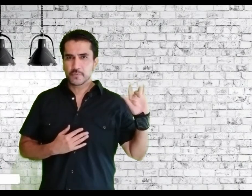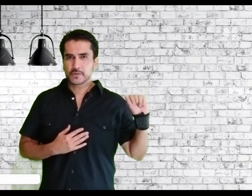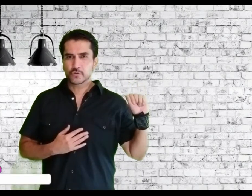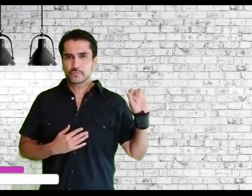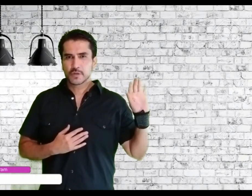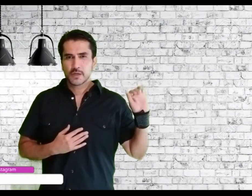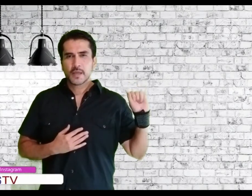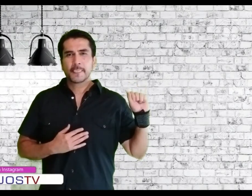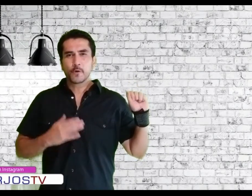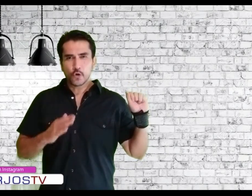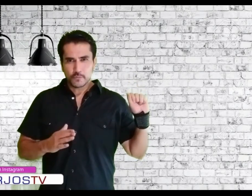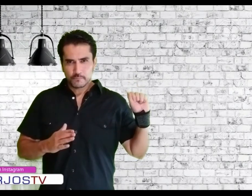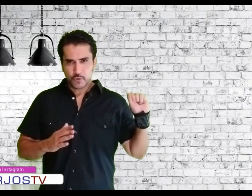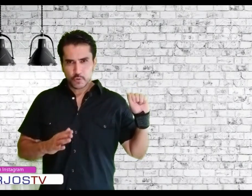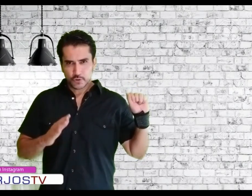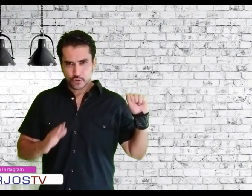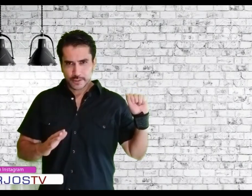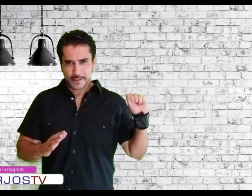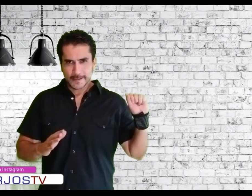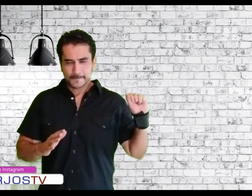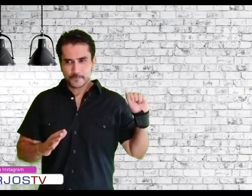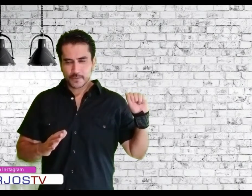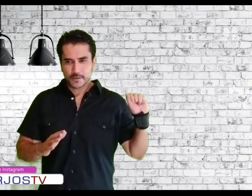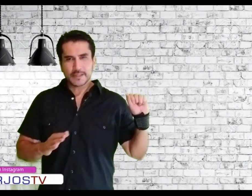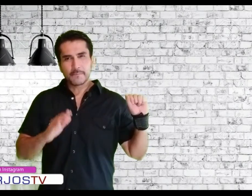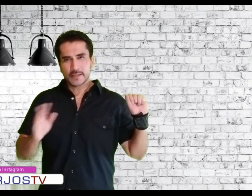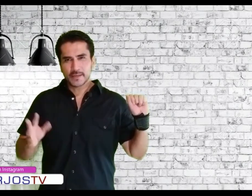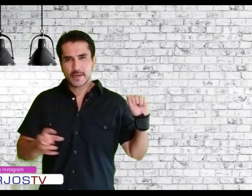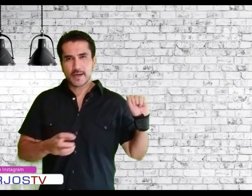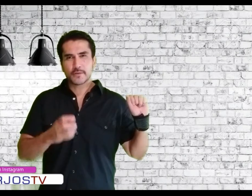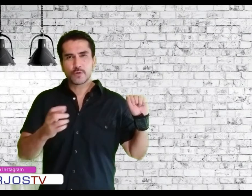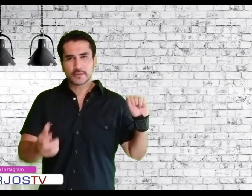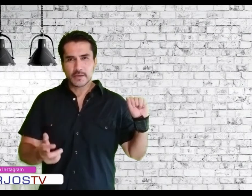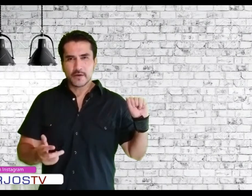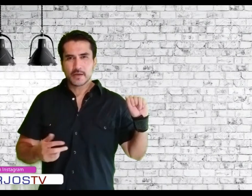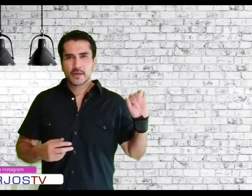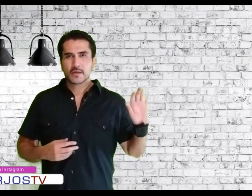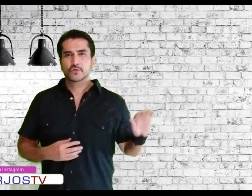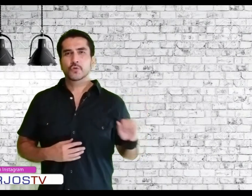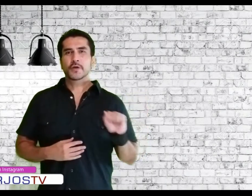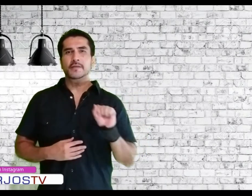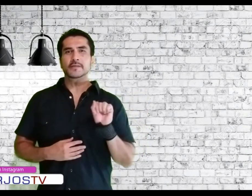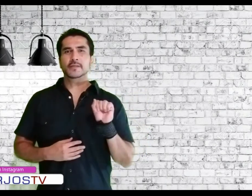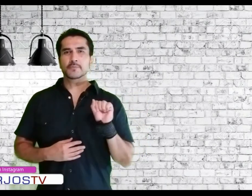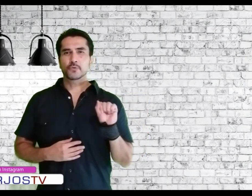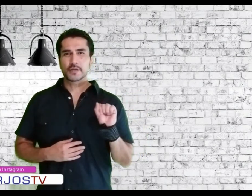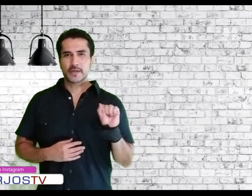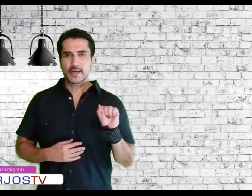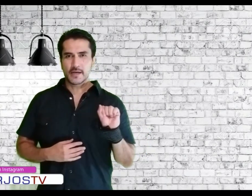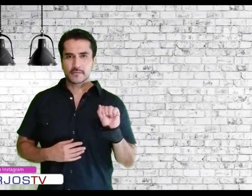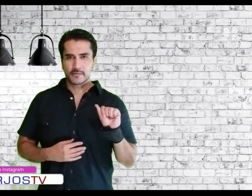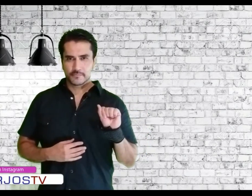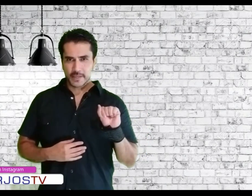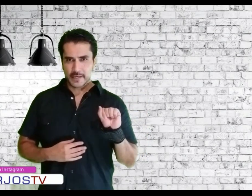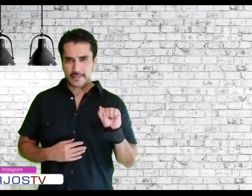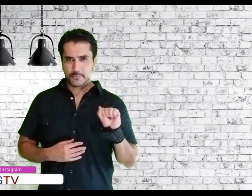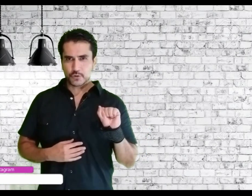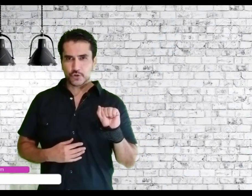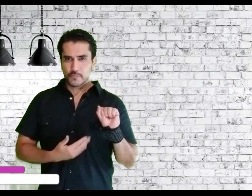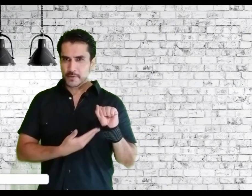movimiento. Hoy, por cuestión de temática educativa, yo voy a intentar ponerla en esta posición para